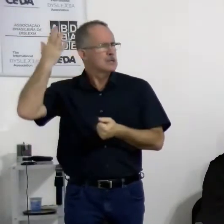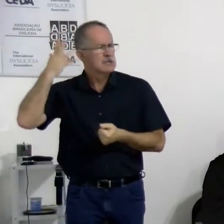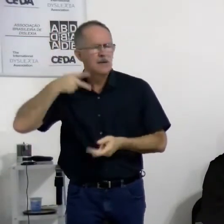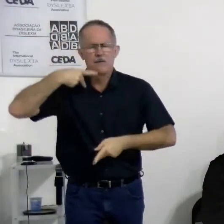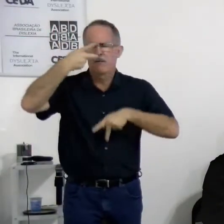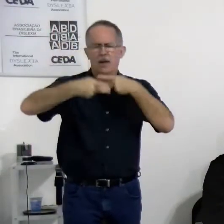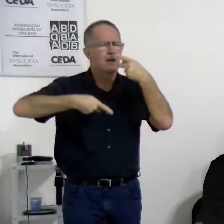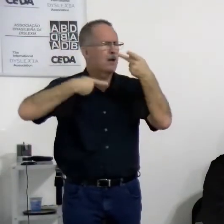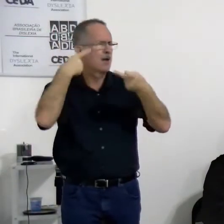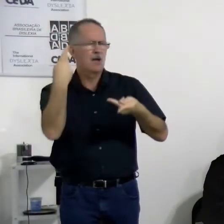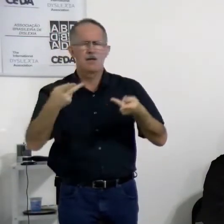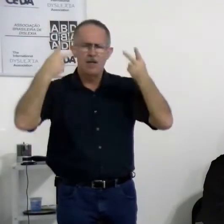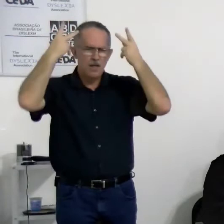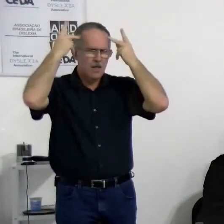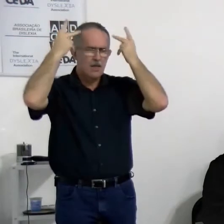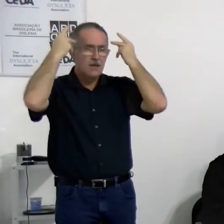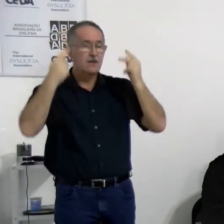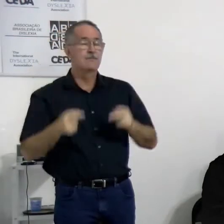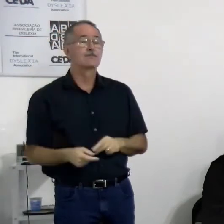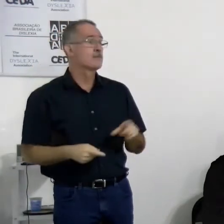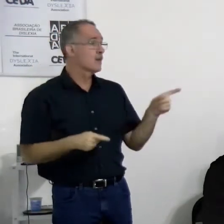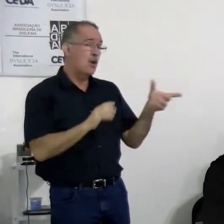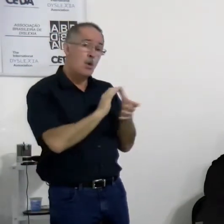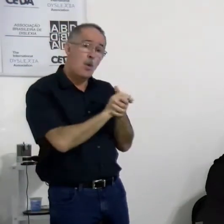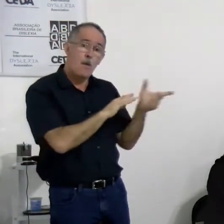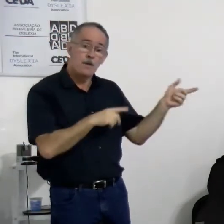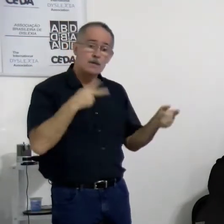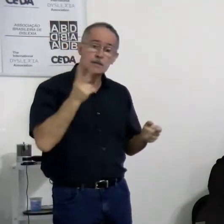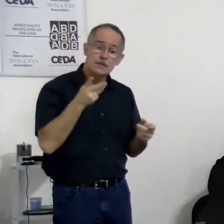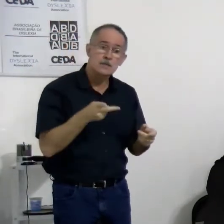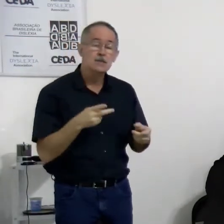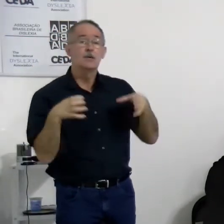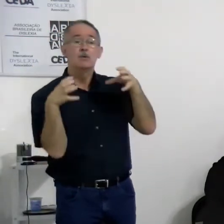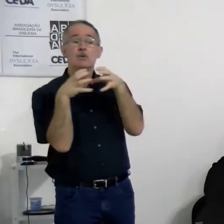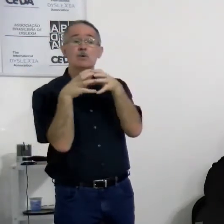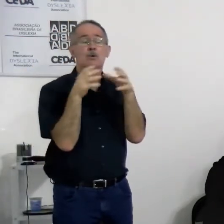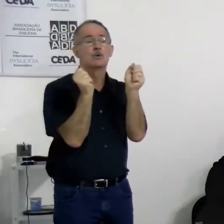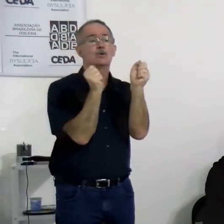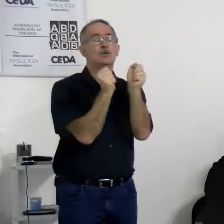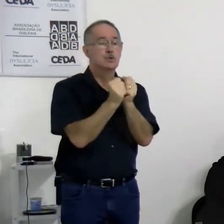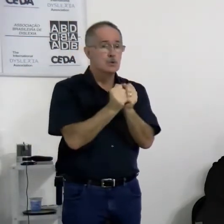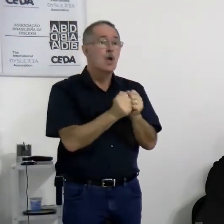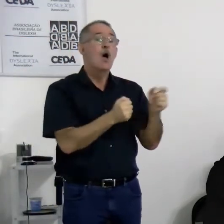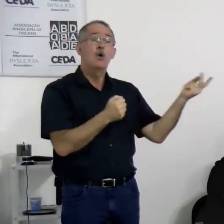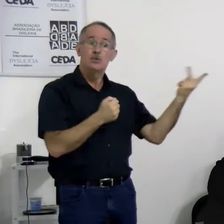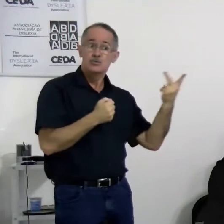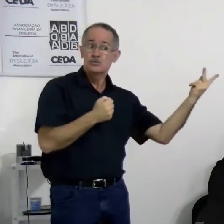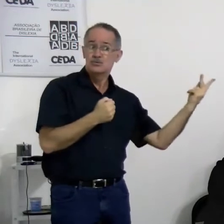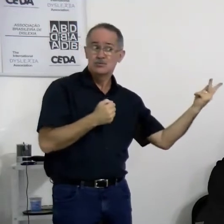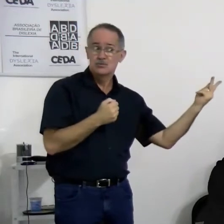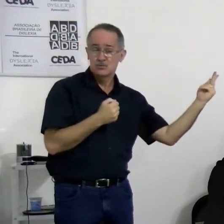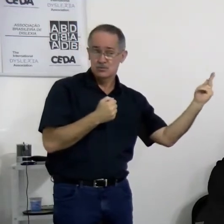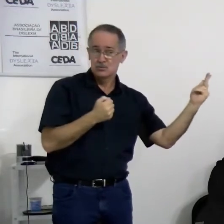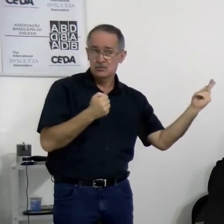desembaraçado. Então ele ia comigo esses encontros. E a gente foi chamado para um primeiro encontro, assim,